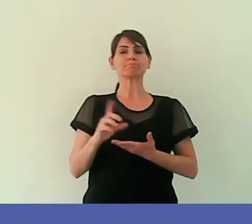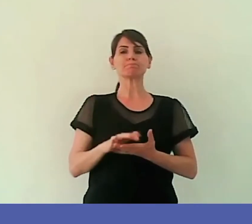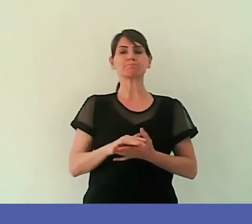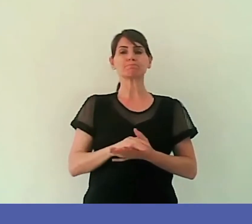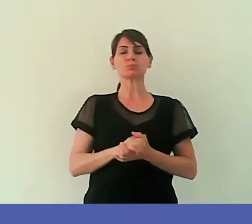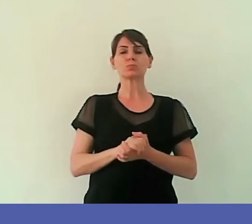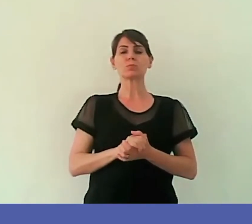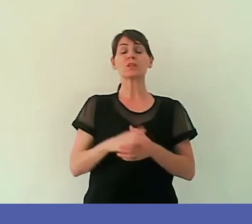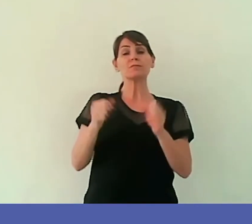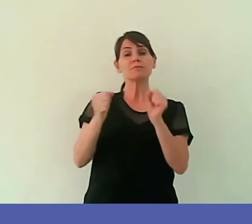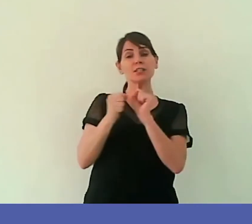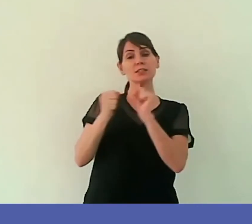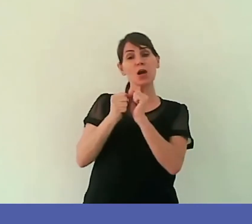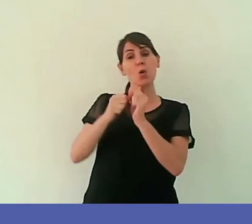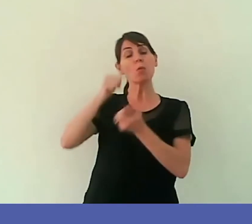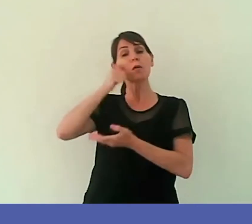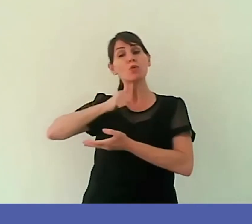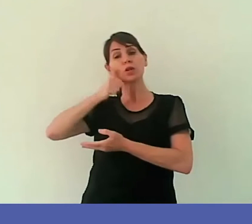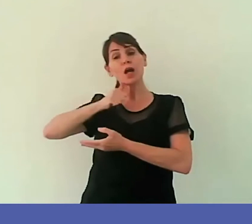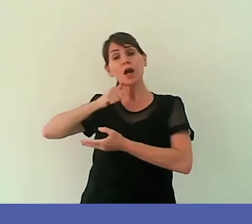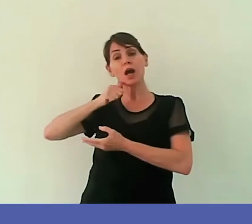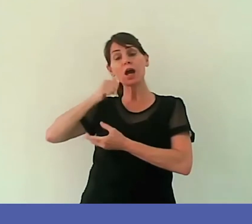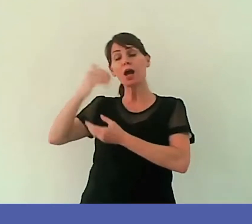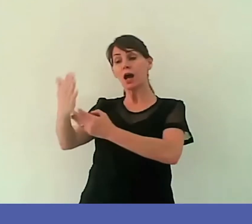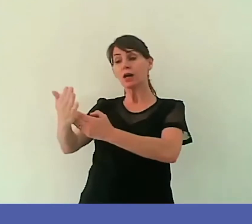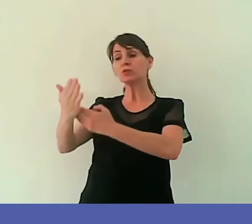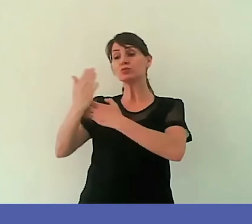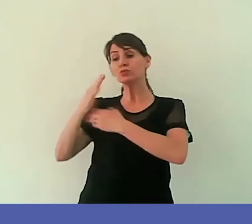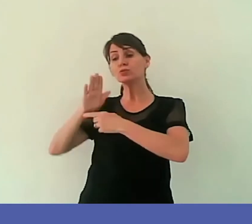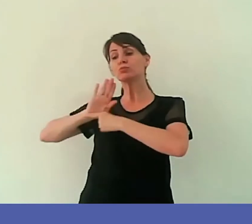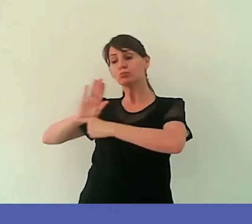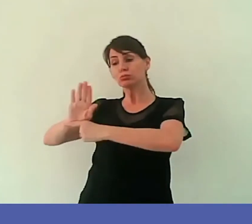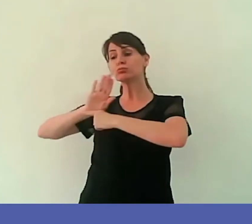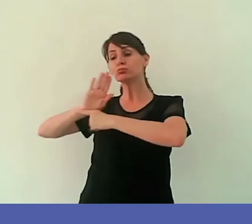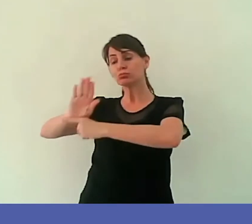Far-lhe-ei uma auxiliadora que lhe seja